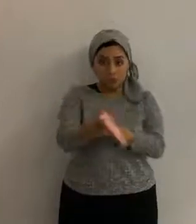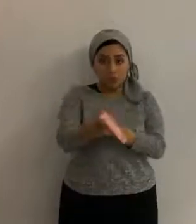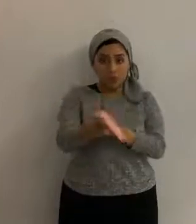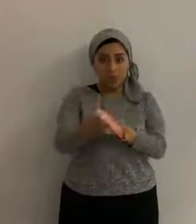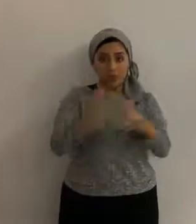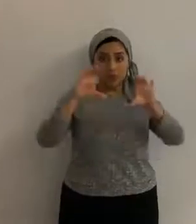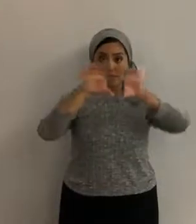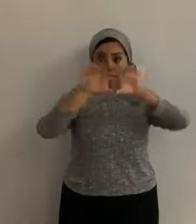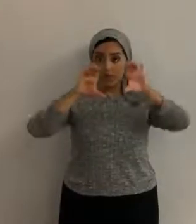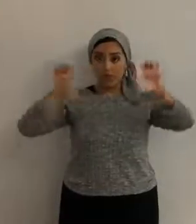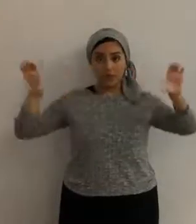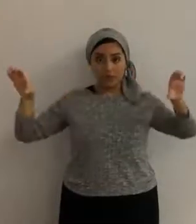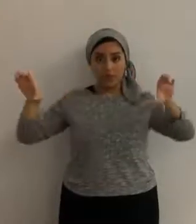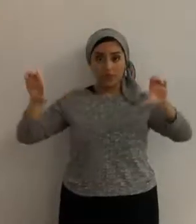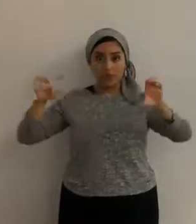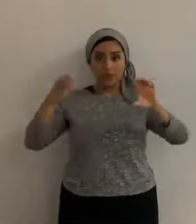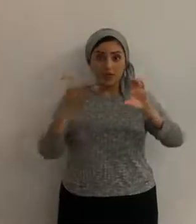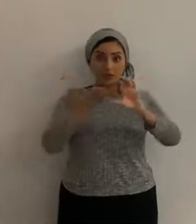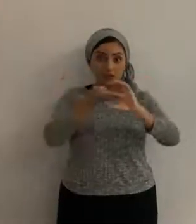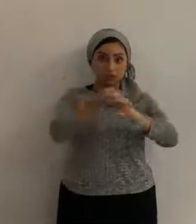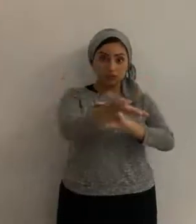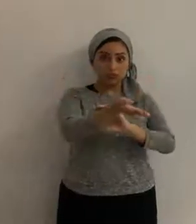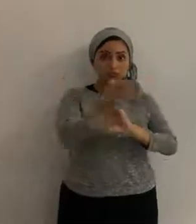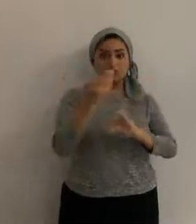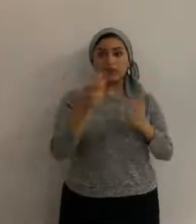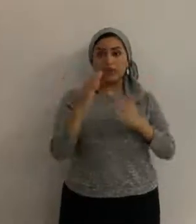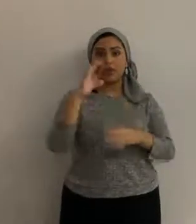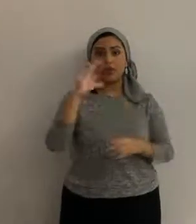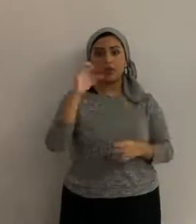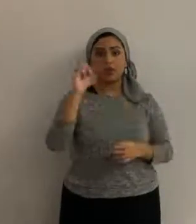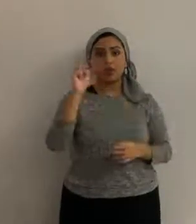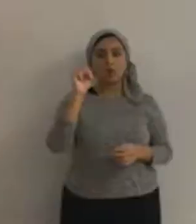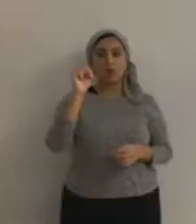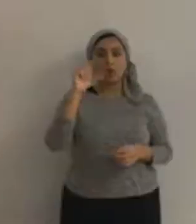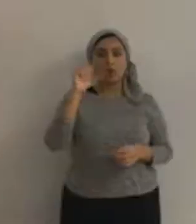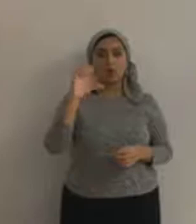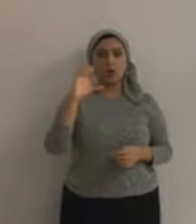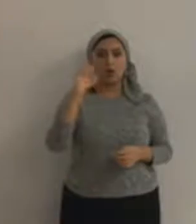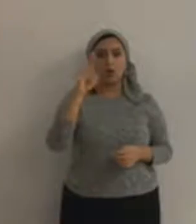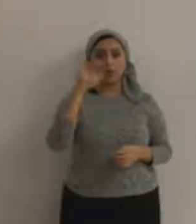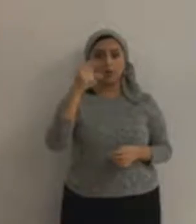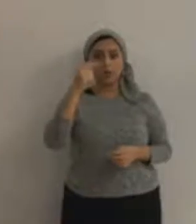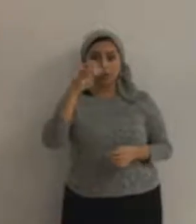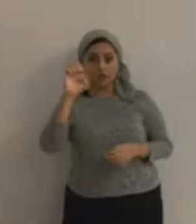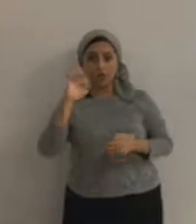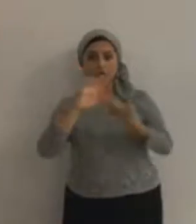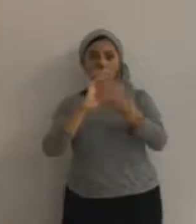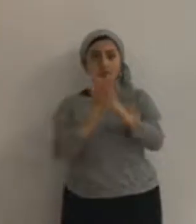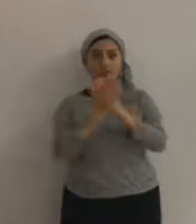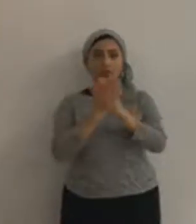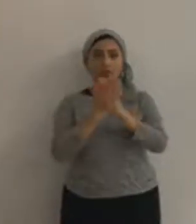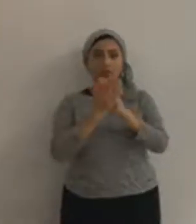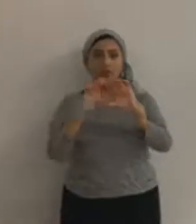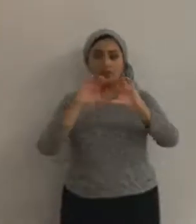cilindro, sea concreto, va a tomar esa forma cilíndrica.